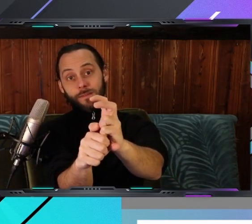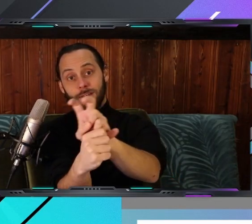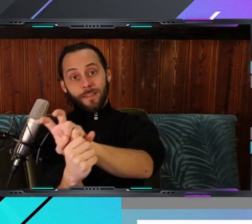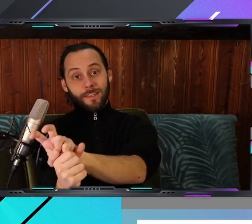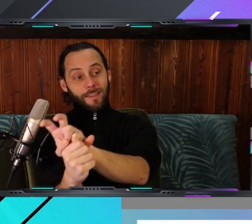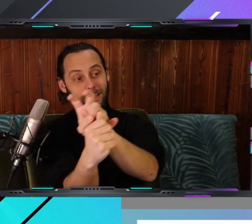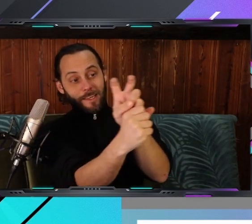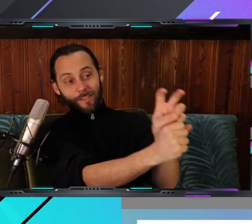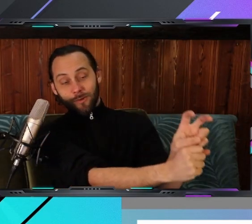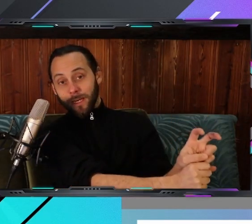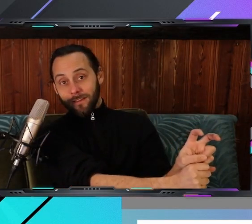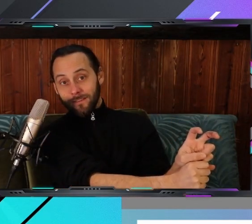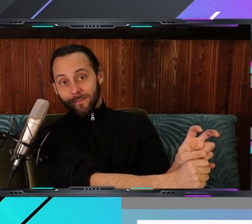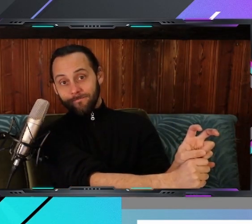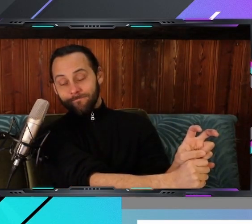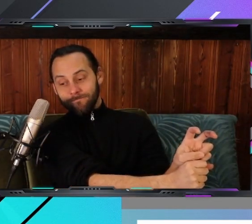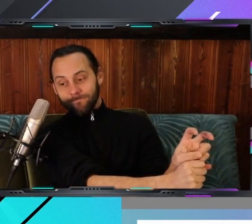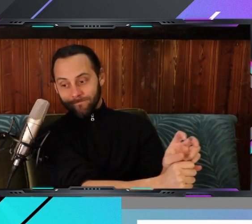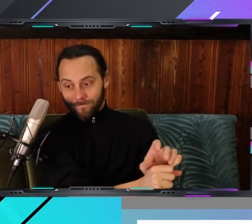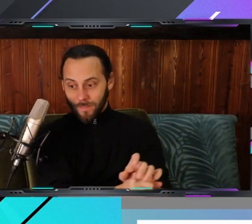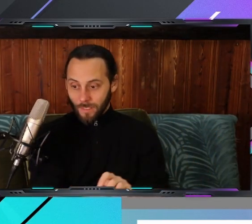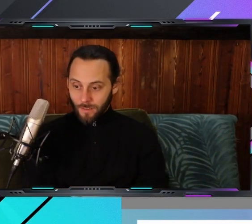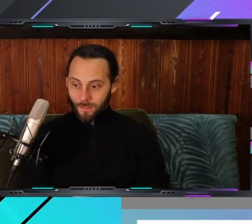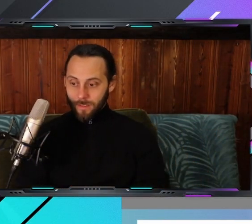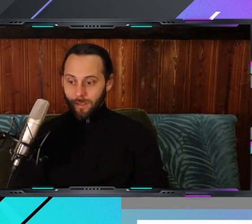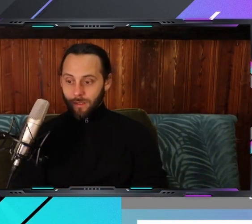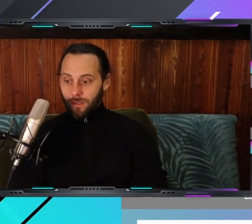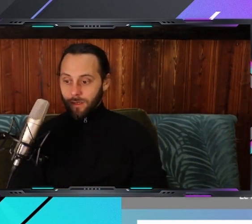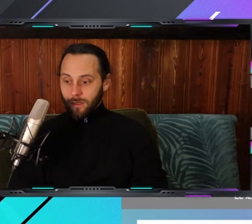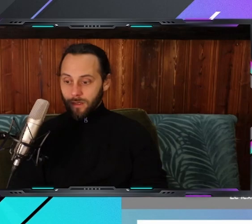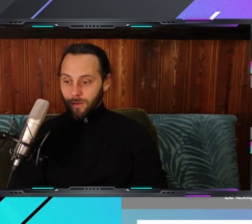prête, il se prête.